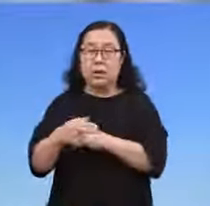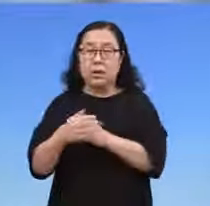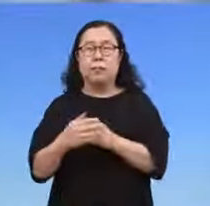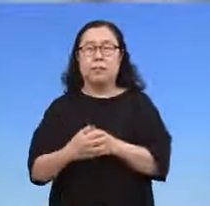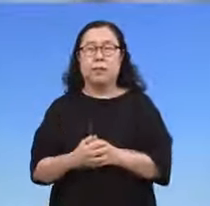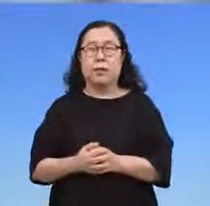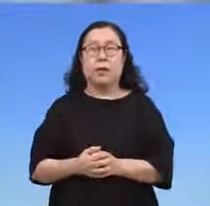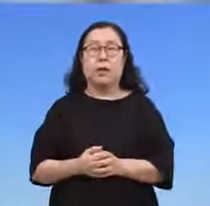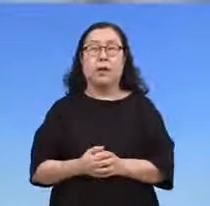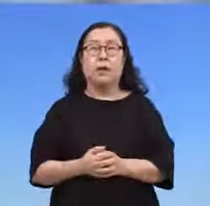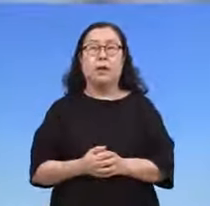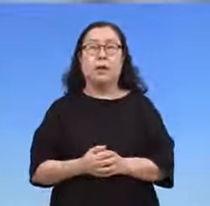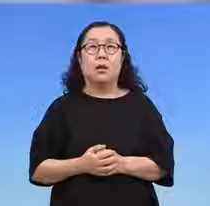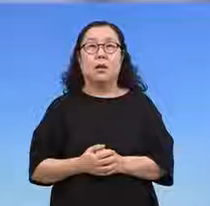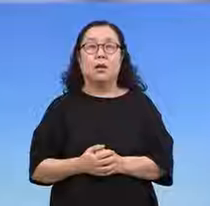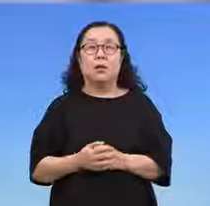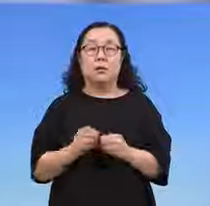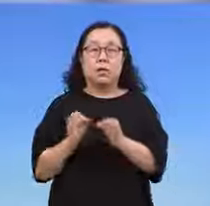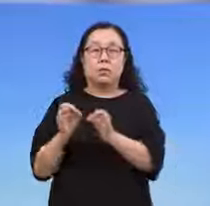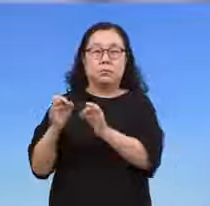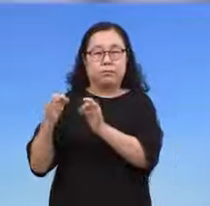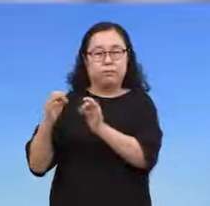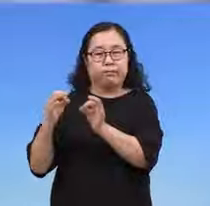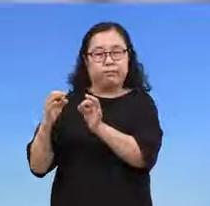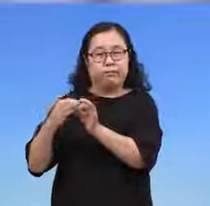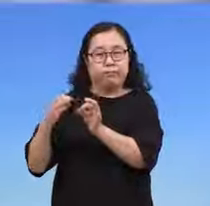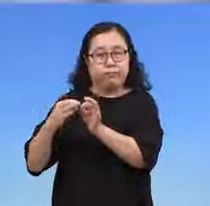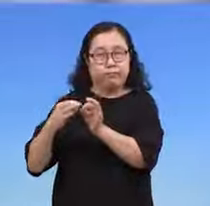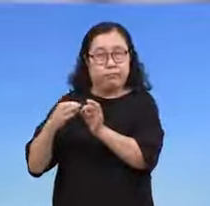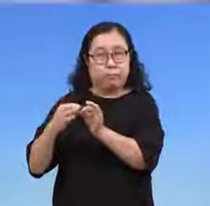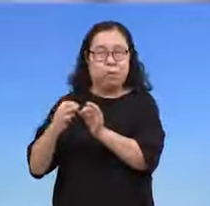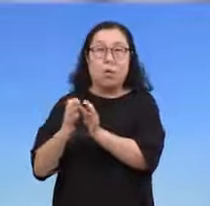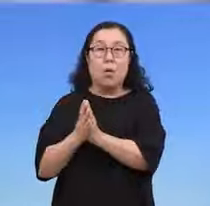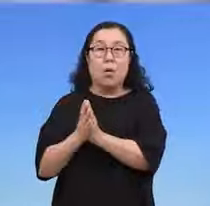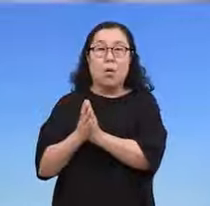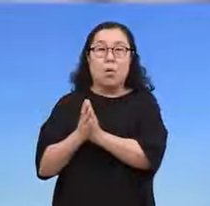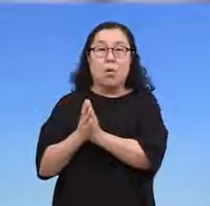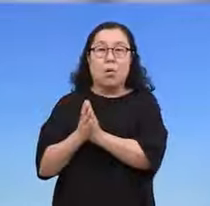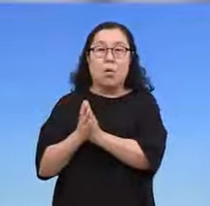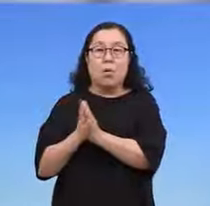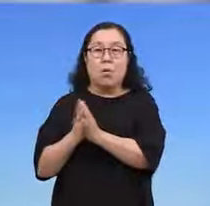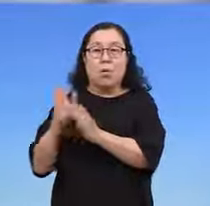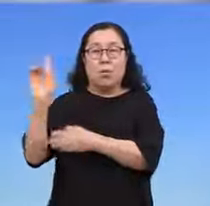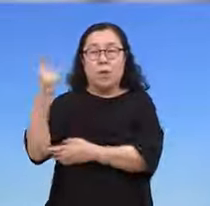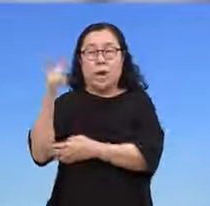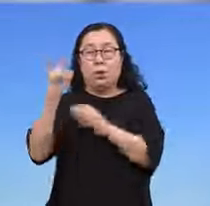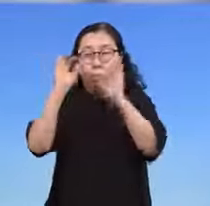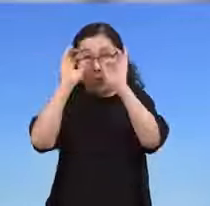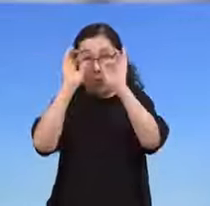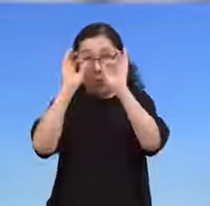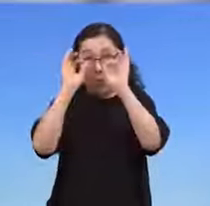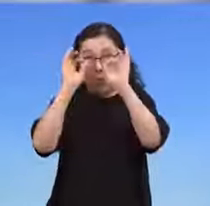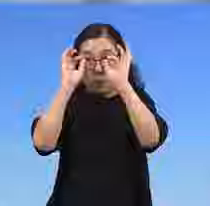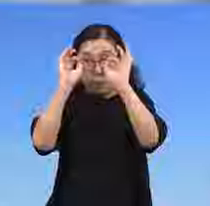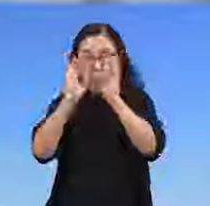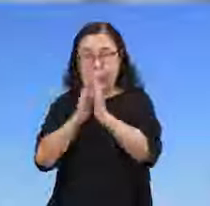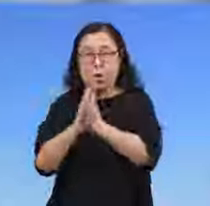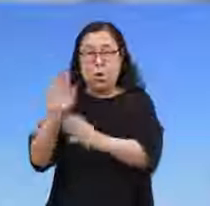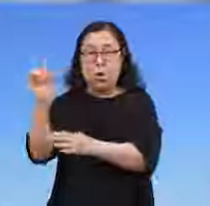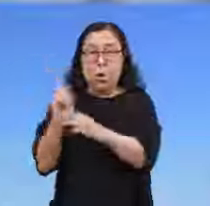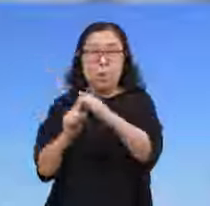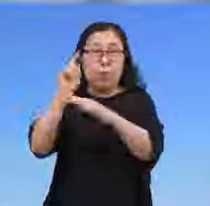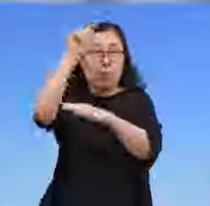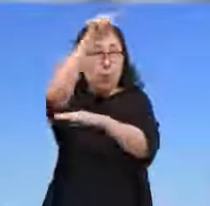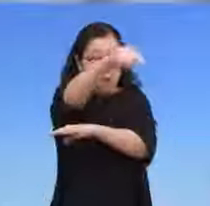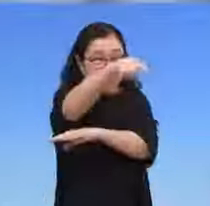그 프로야구 같은 거를 보면은 저 사람은 엄청난 홈런 타자예요. 쳤다 하면 안타고 쳤다